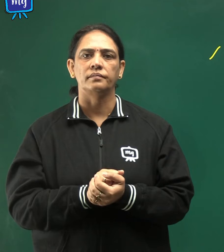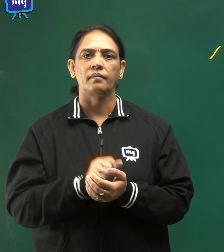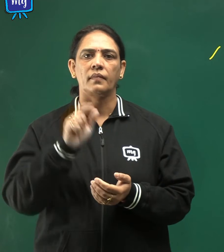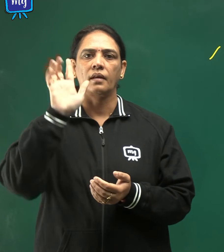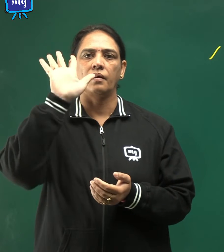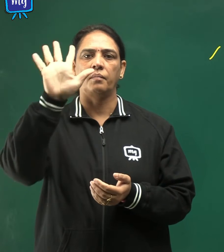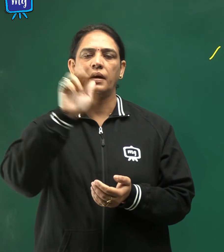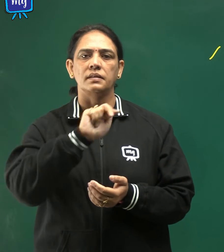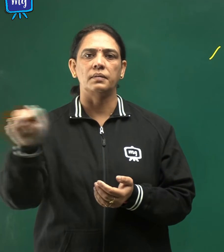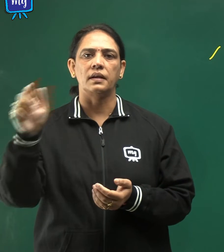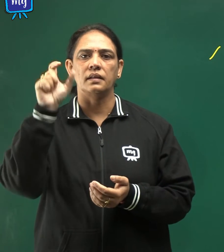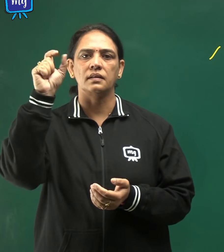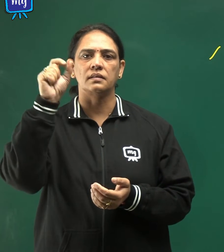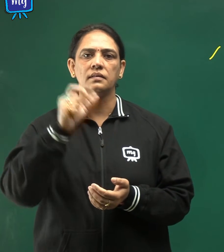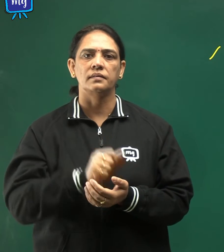5/10।